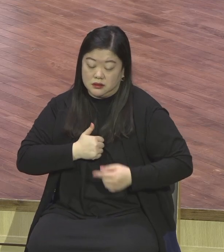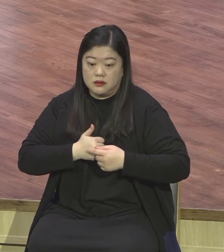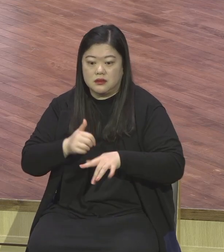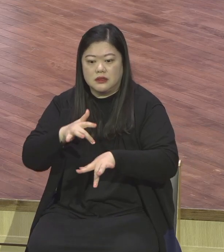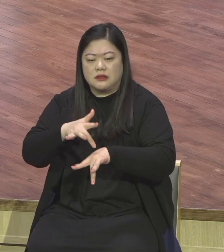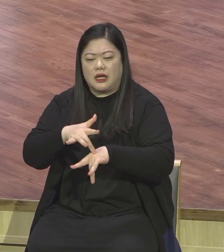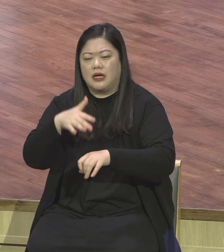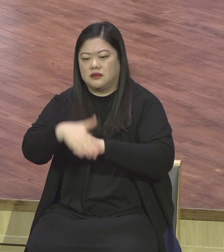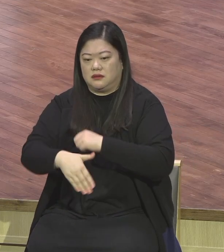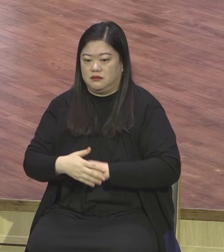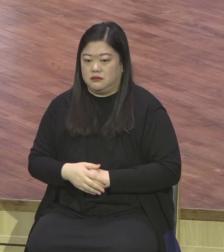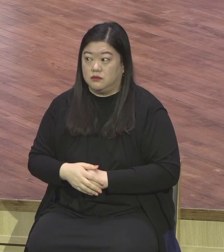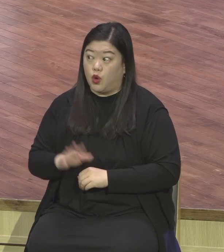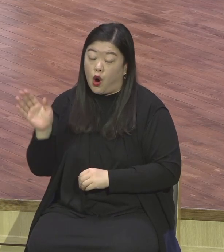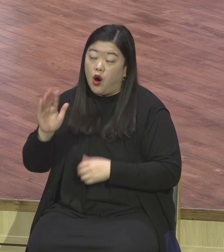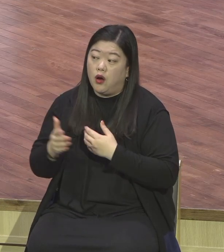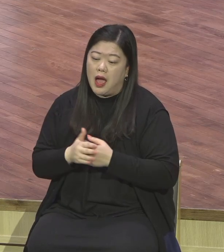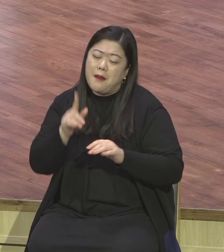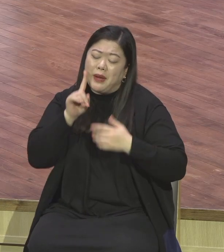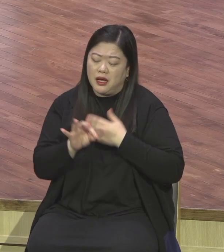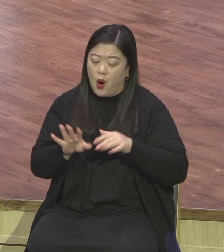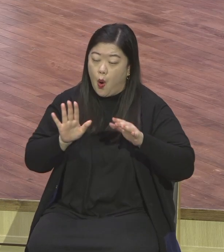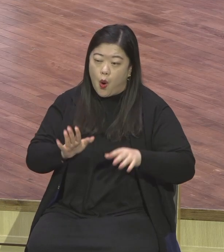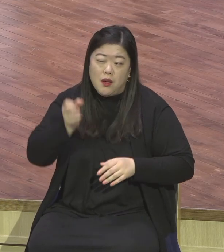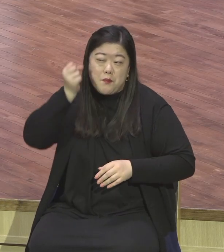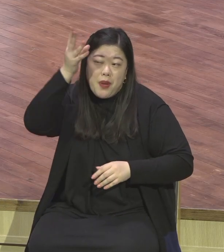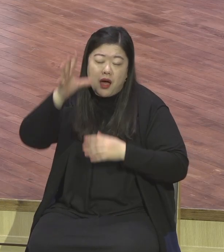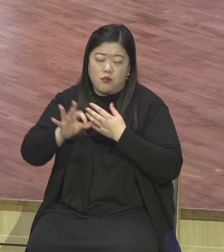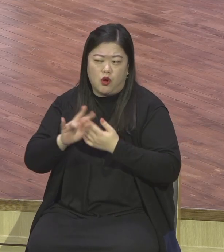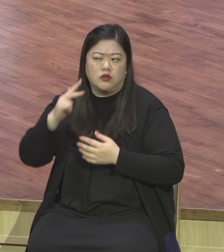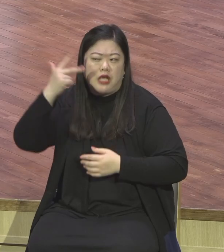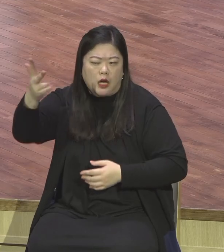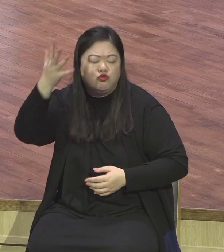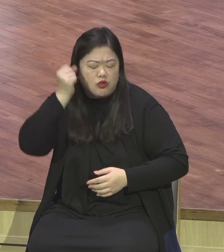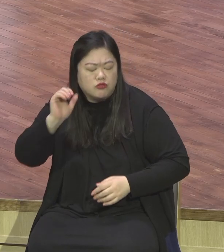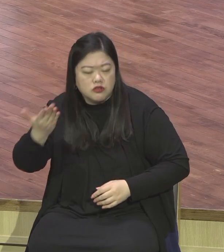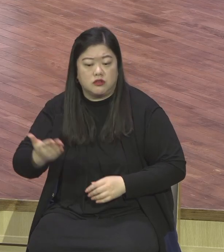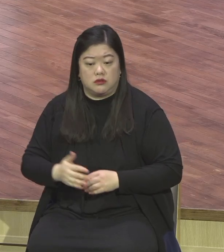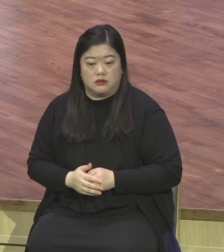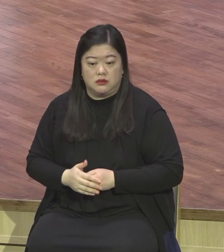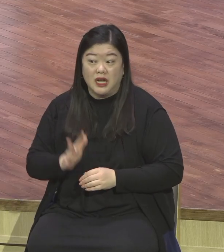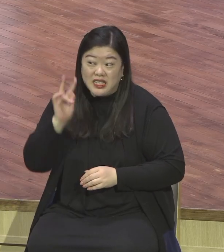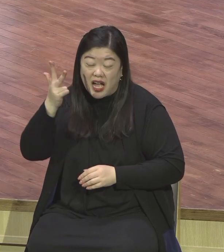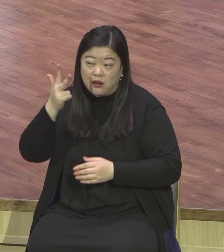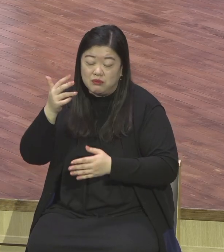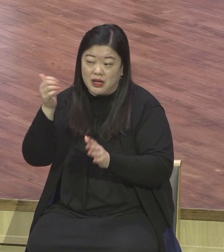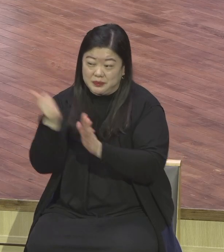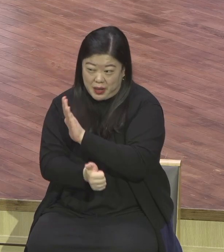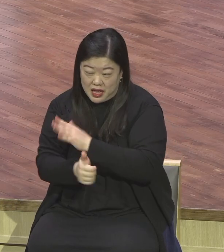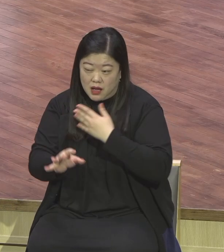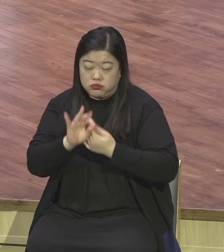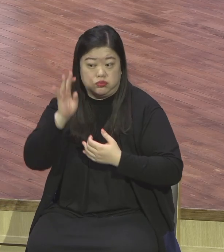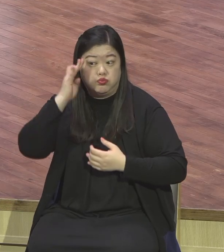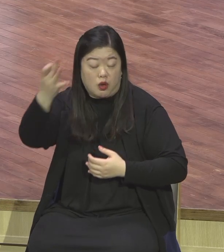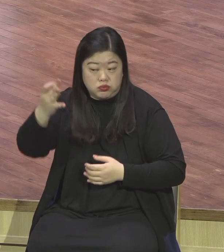아이고 뭐 오늘만 날인가 뭐 오늘 은혜 뭐 다음 주 받으면 되지 뭐 다음 주 뭐 안까 다음 주 받으면 되지 뭐